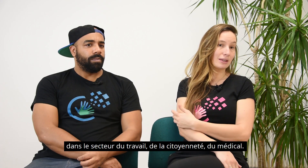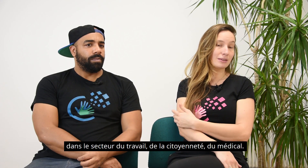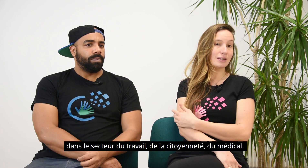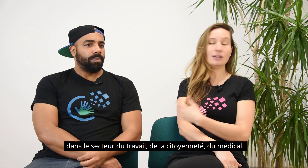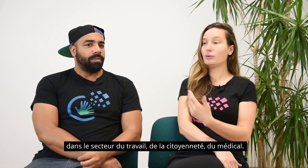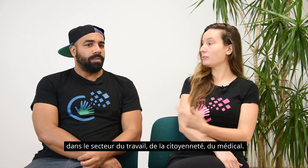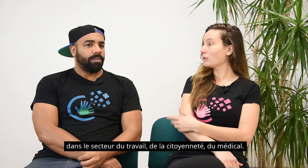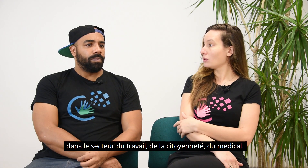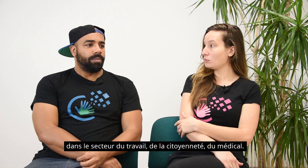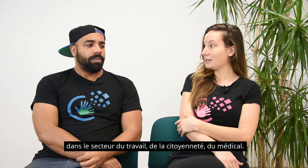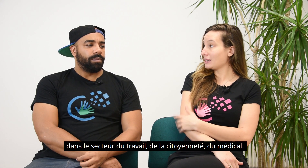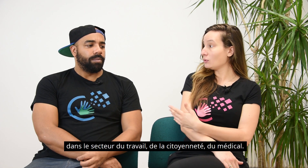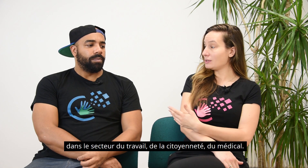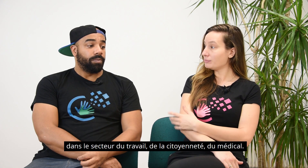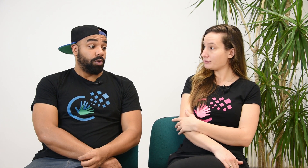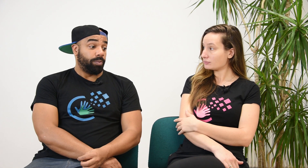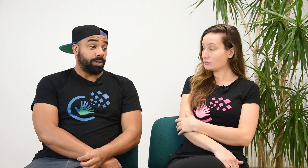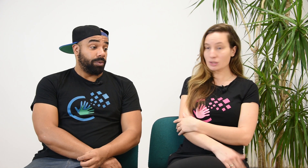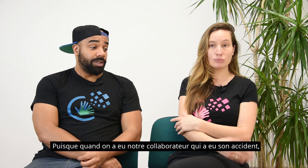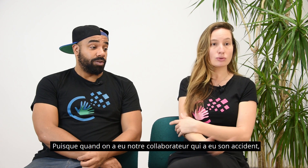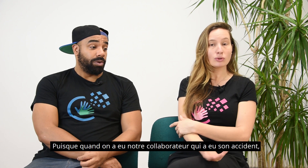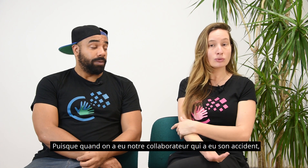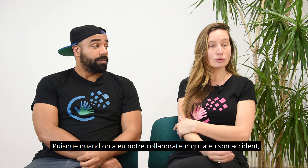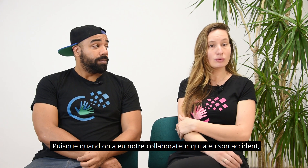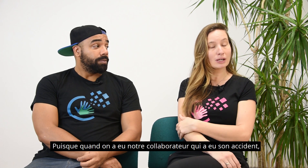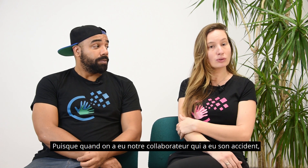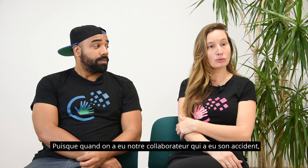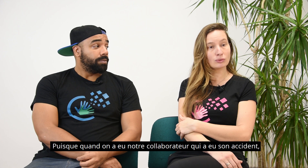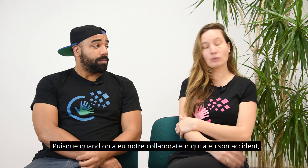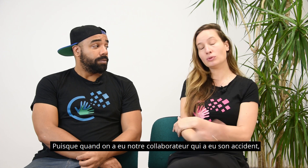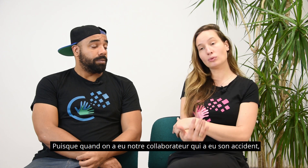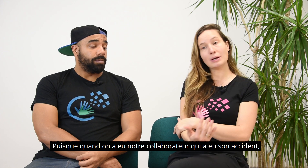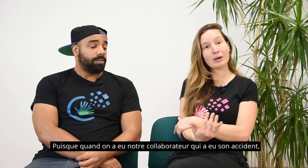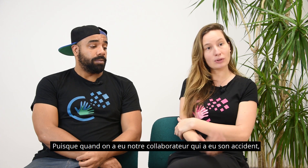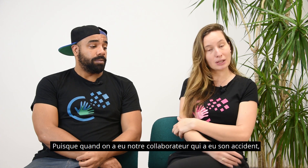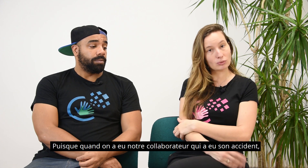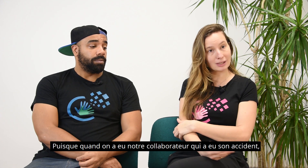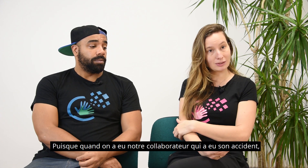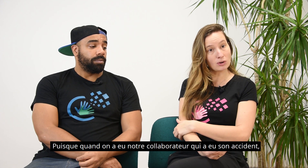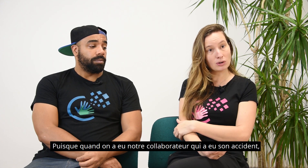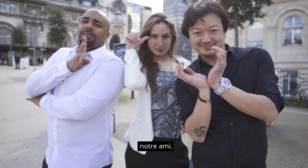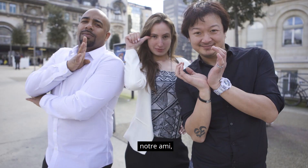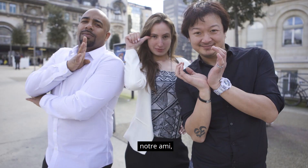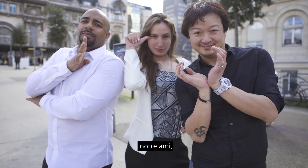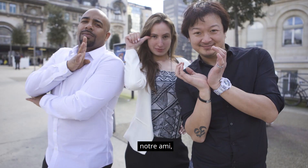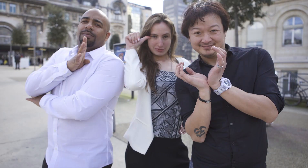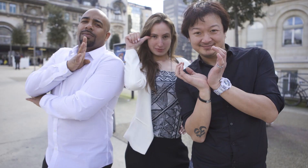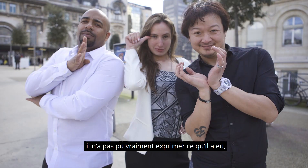citoyenneté, du médical aussi. De partout, oui. Puisque quand on a eu notre collaborateur qui a eu son accident, notre ami, il n'a